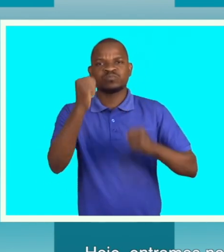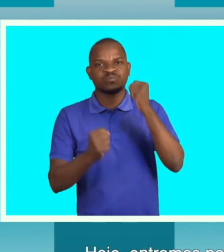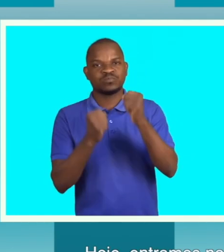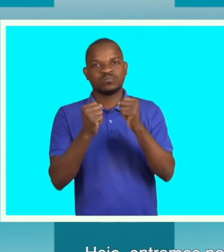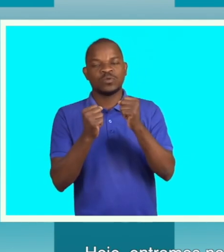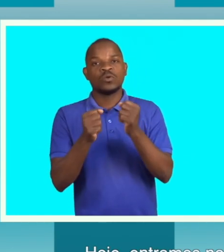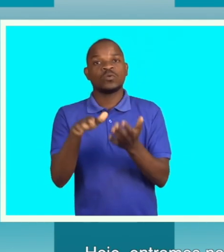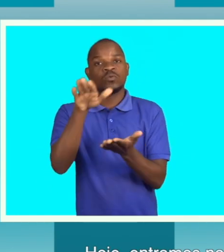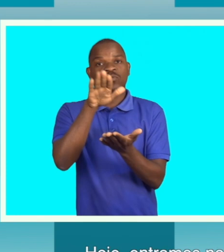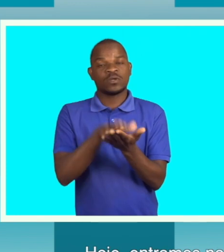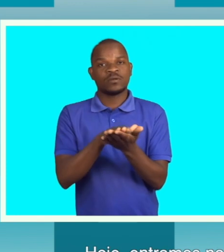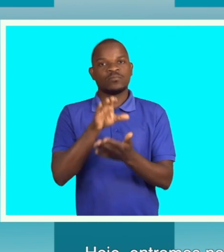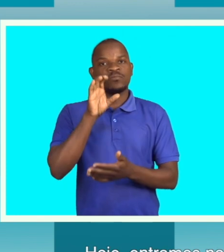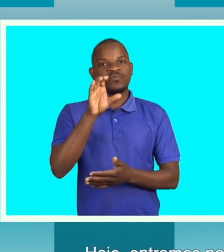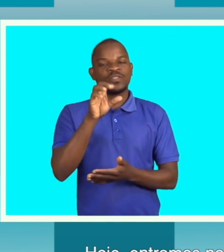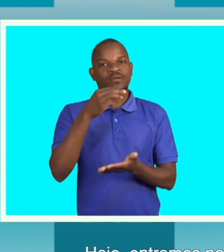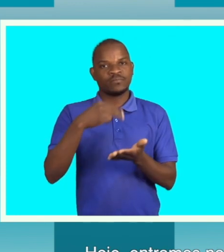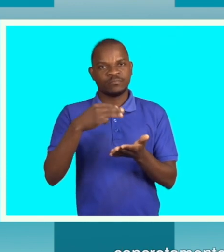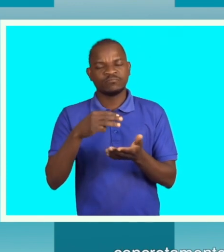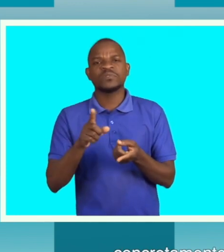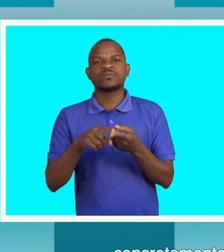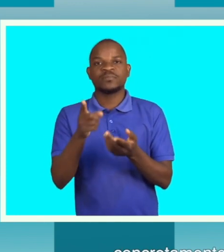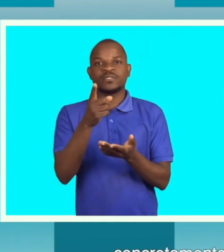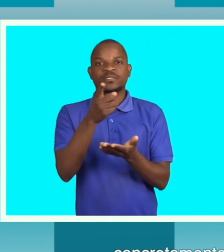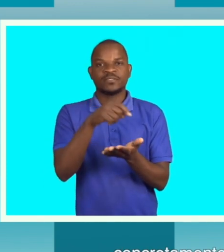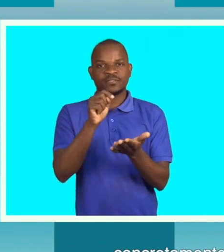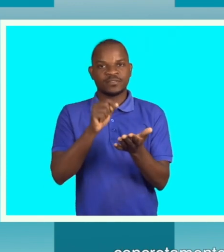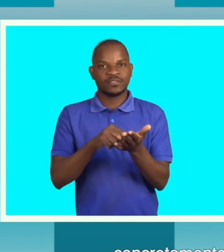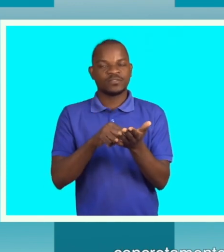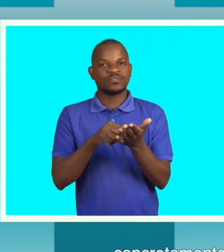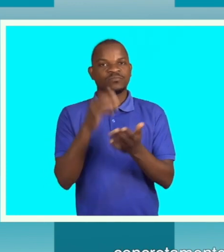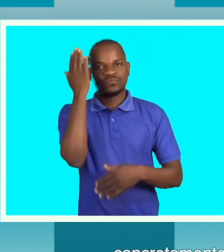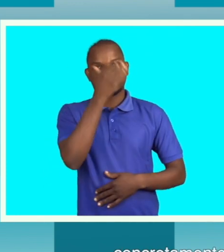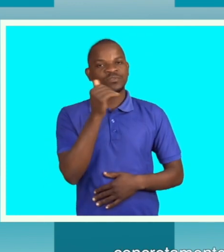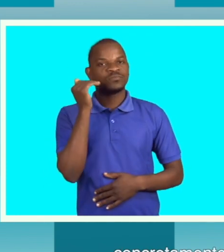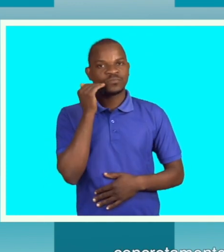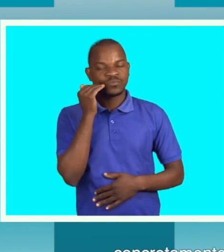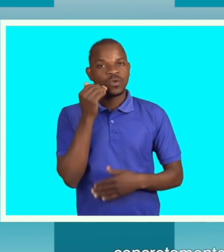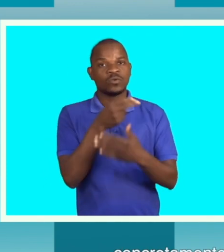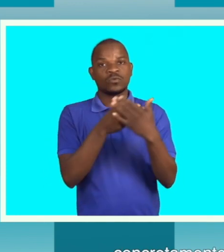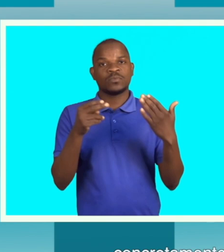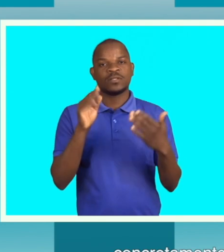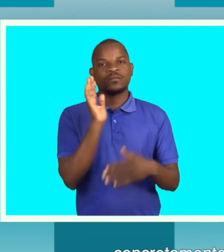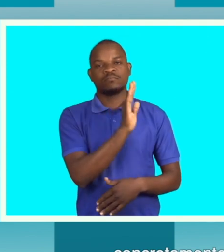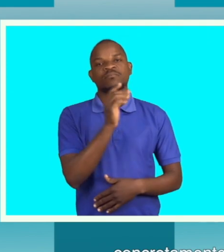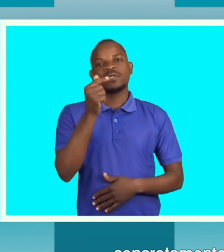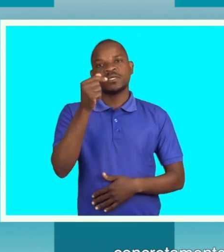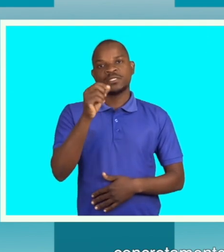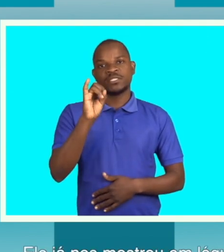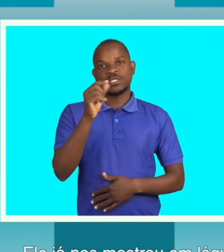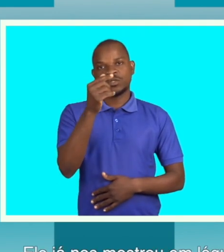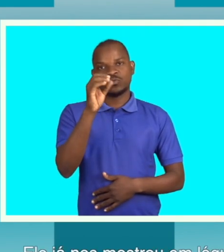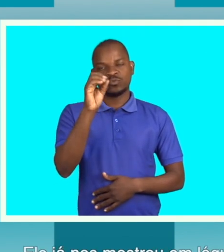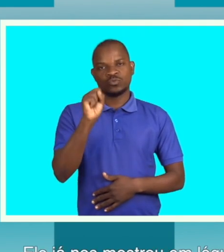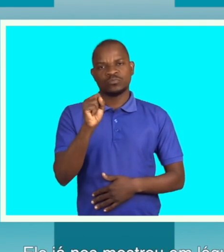A nível da província De Manica Concretamente Aqui No município Do Chimoio Titus Chapo